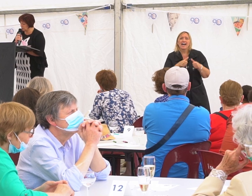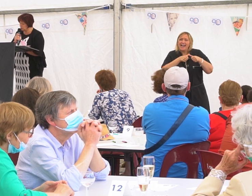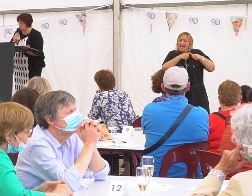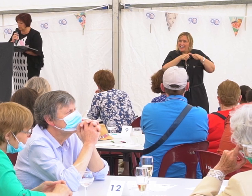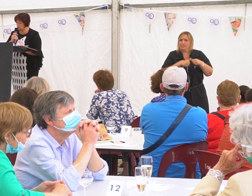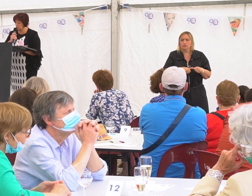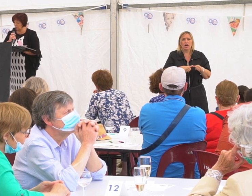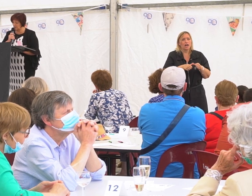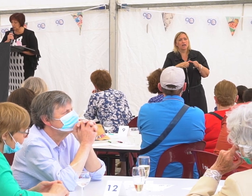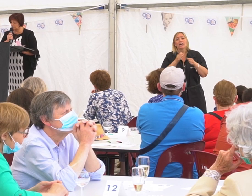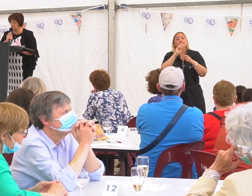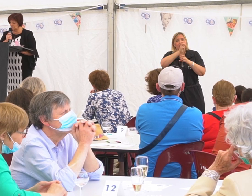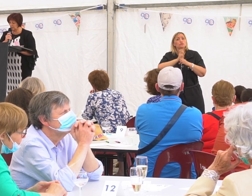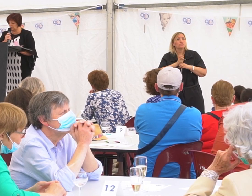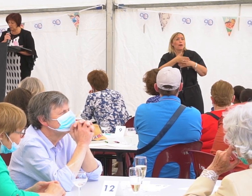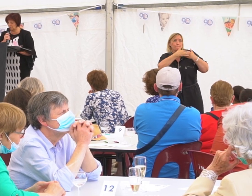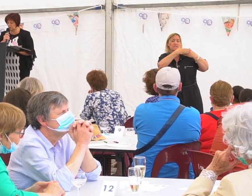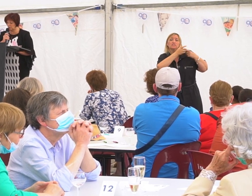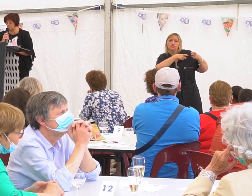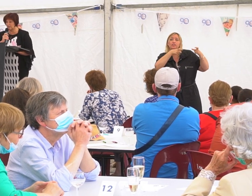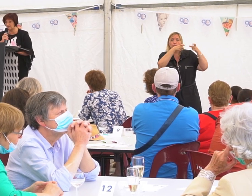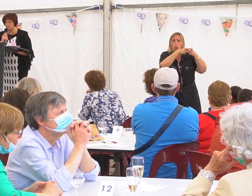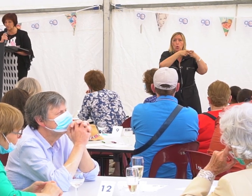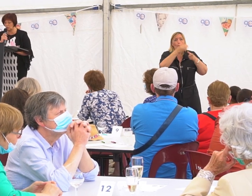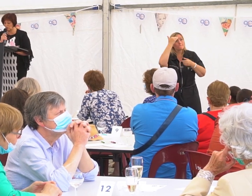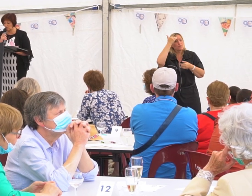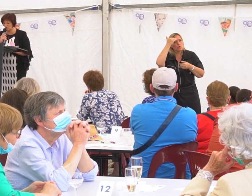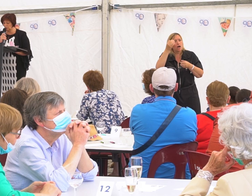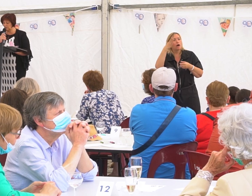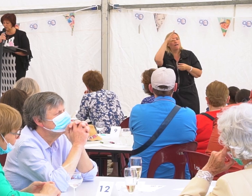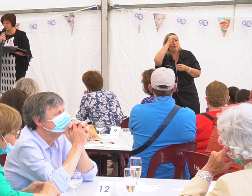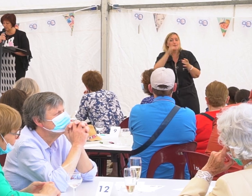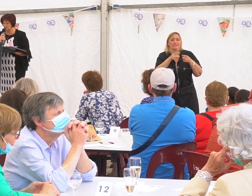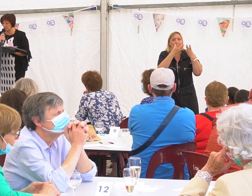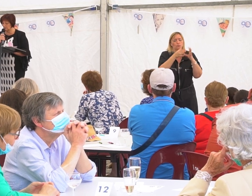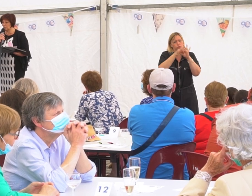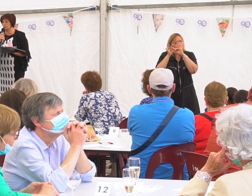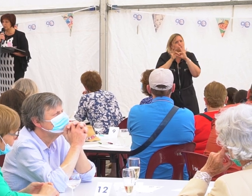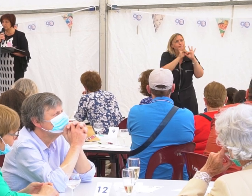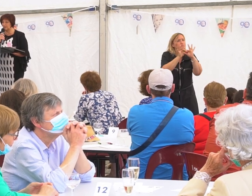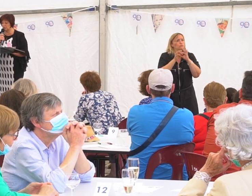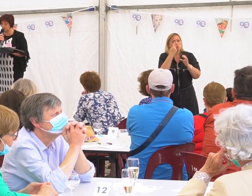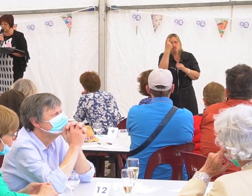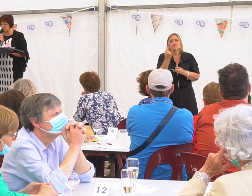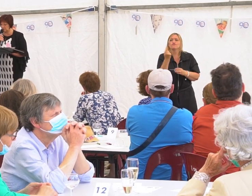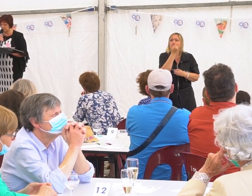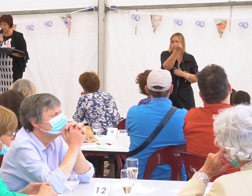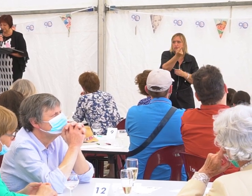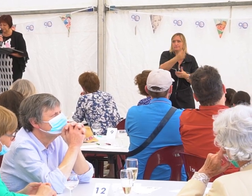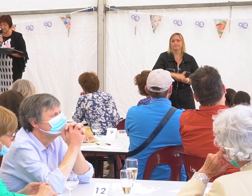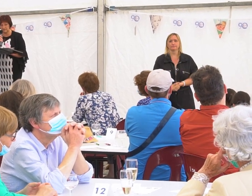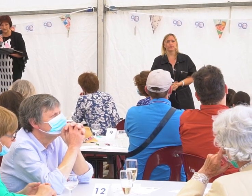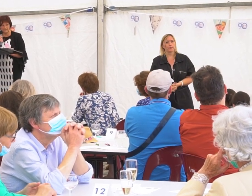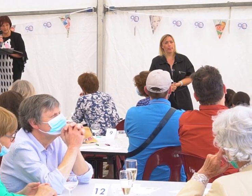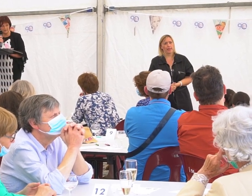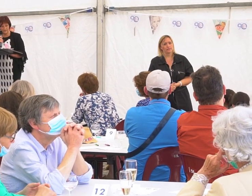Celle-ci restera l'ombre du château, là où s'inscrit la mémoire d'un homme et sa création, unis à jamais dans une formidable destinée.